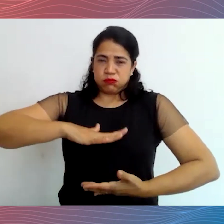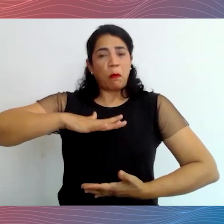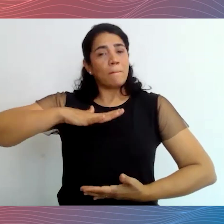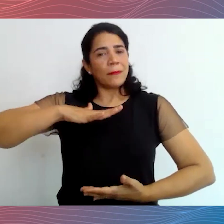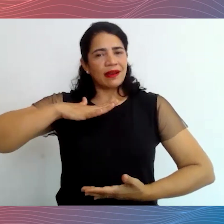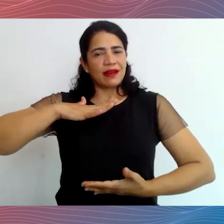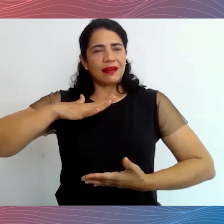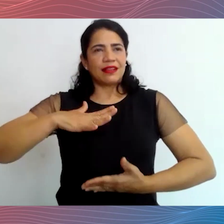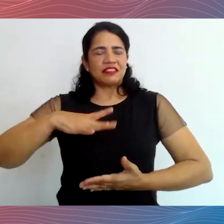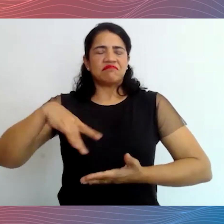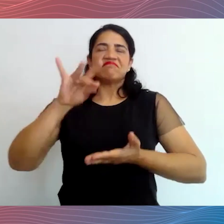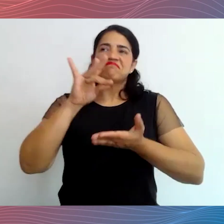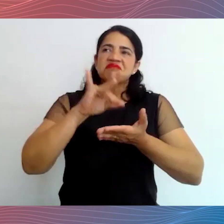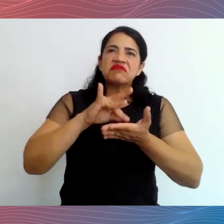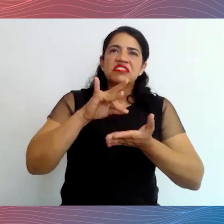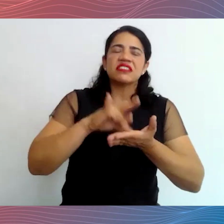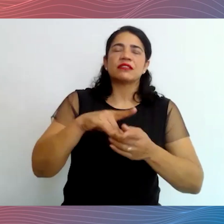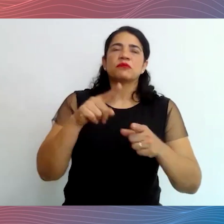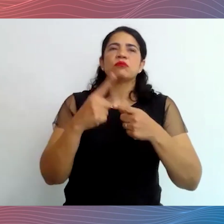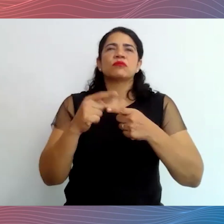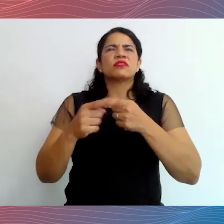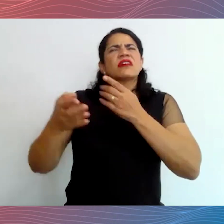Deus, preferiu